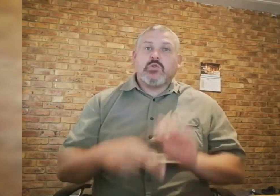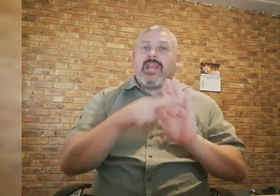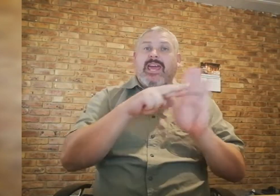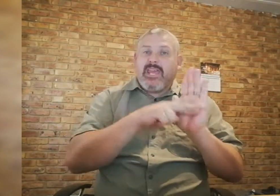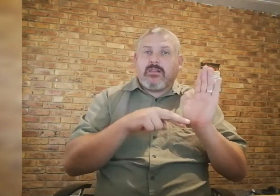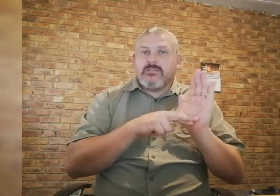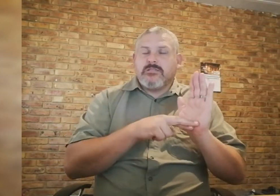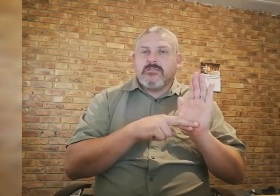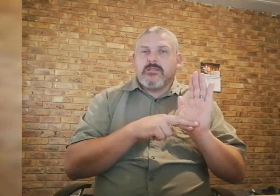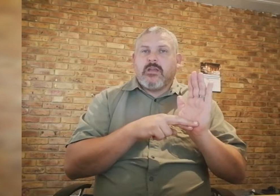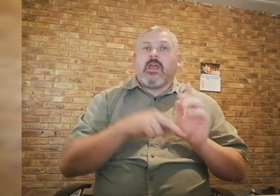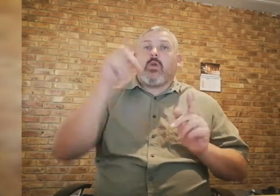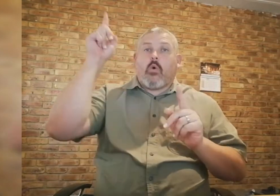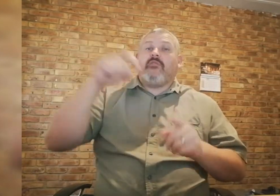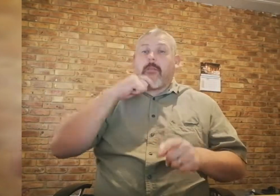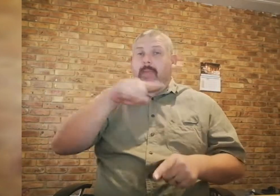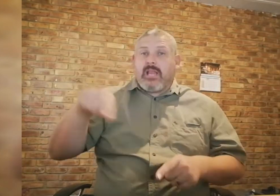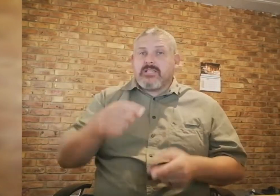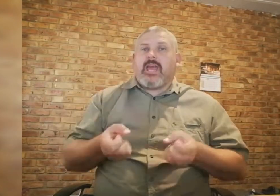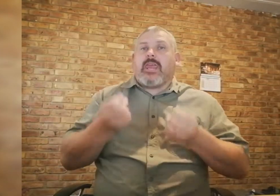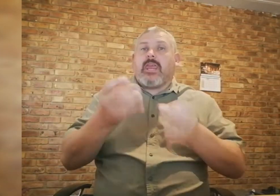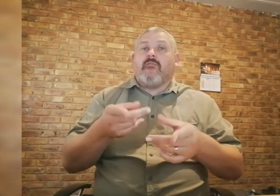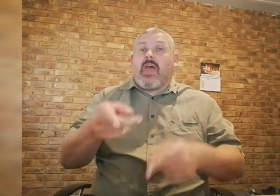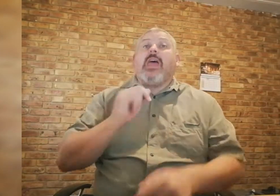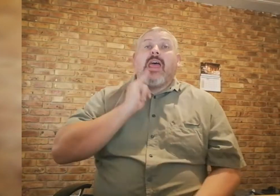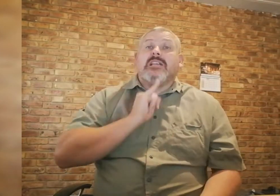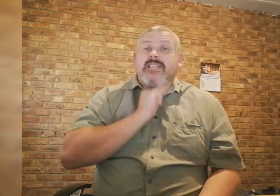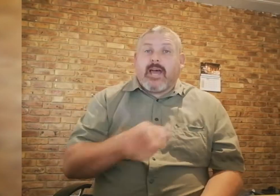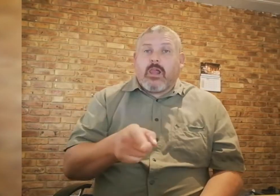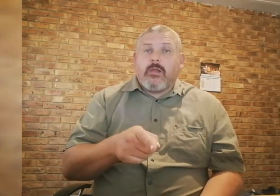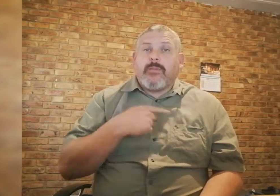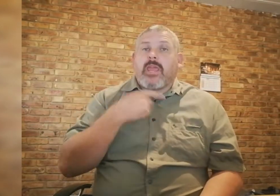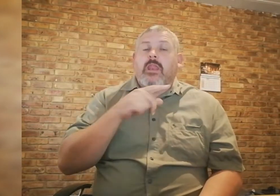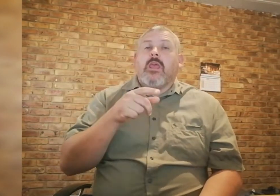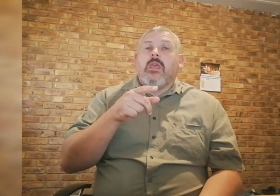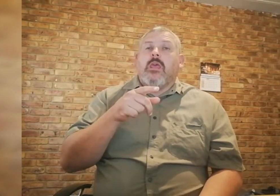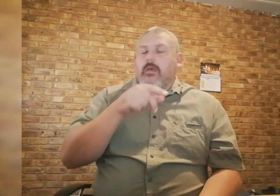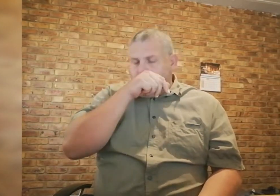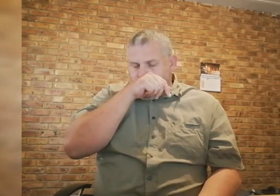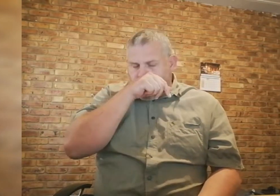Vir die reëls het God vir mense gegee, Israel, beteken